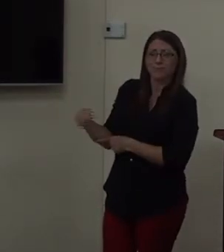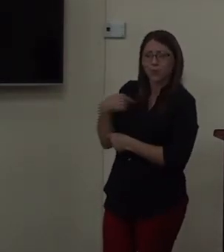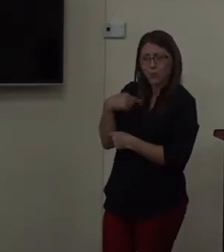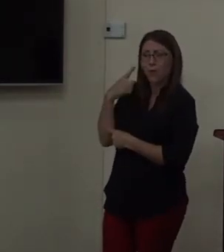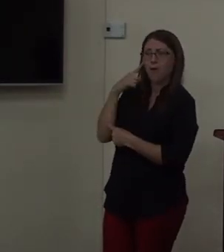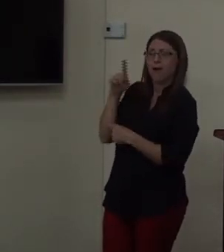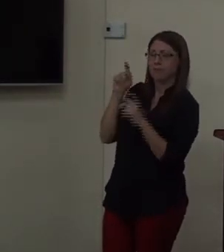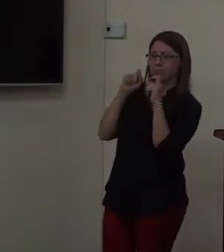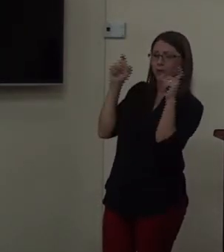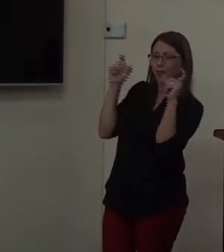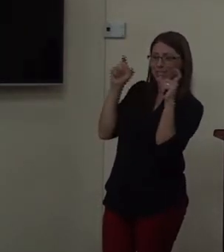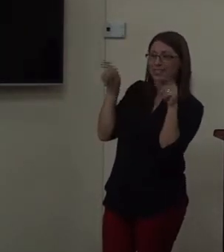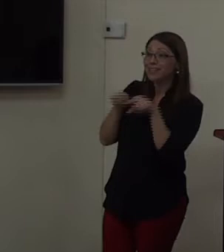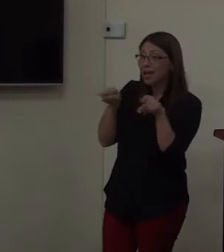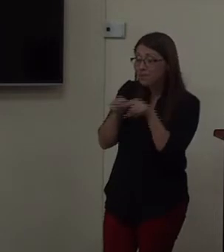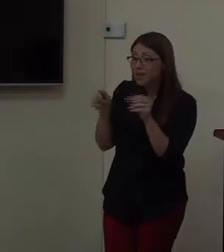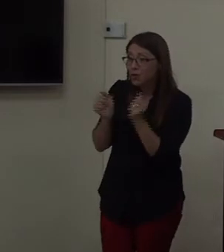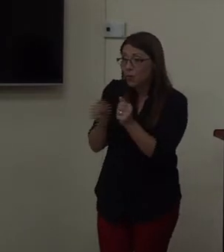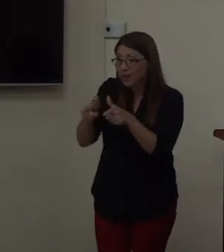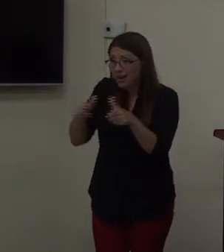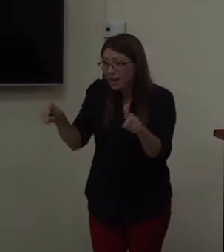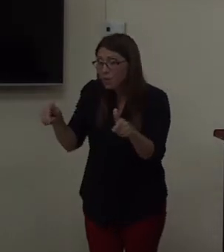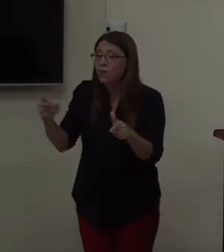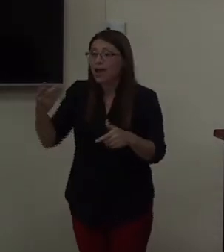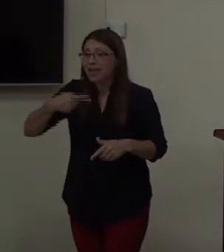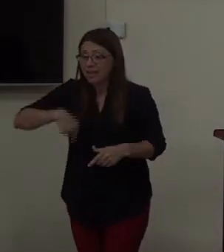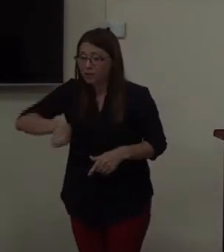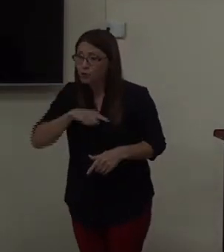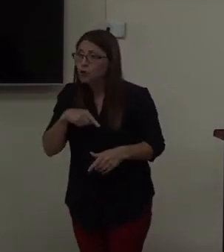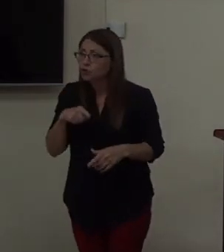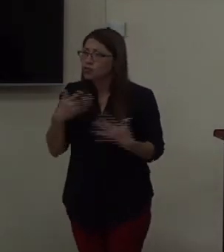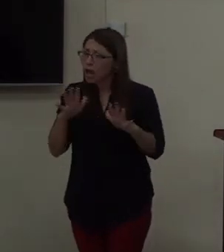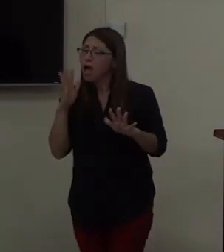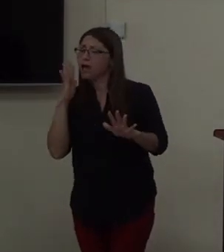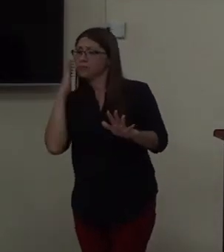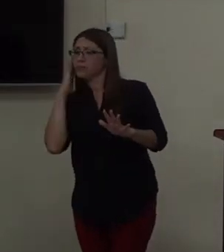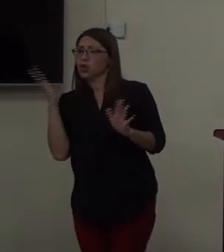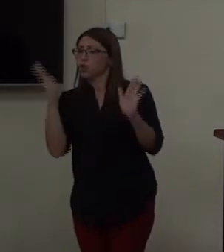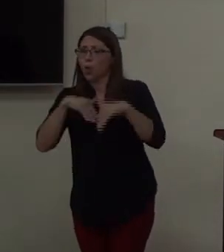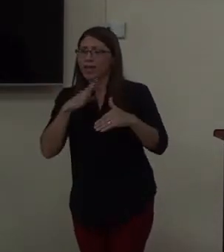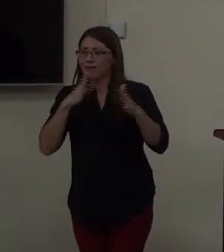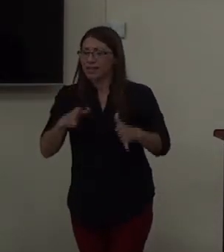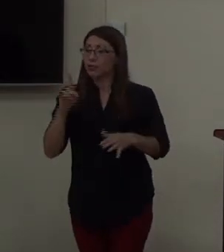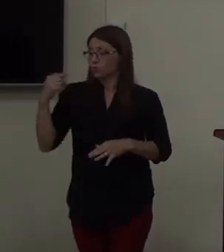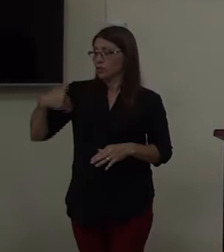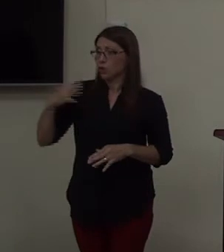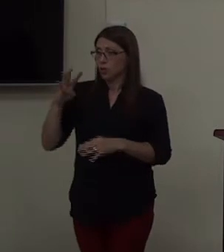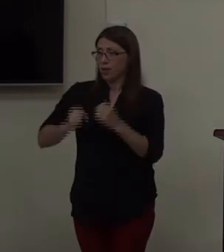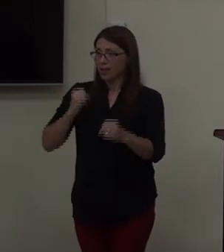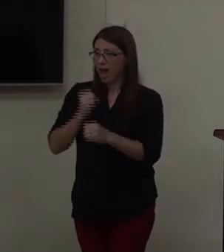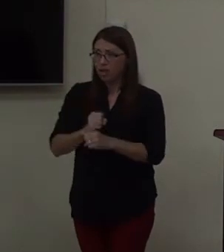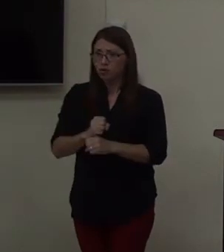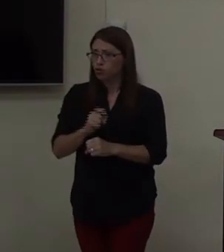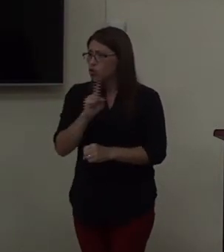¿verdad? Incluso con la lengua de Brodán, donde asumimos que ya no hay hablantes y que, ¿verdad?, un señor de 40 años no habla nada de la lengua, nos damos cuenta